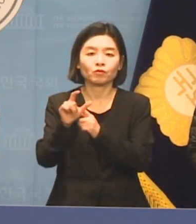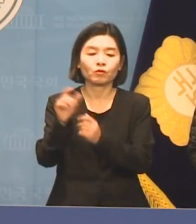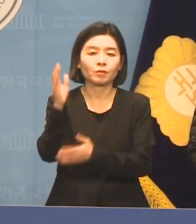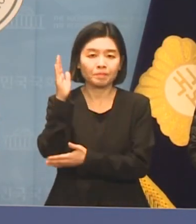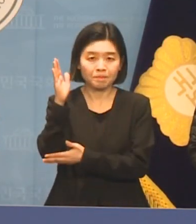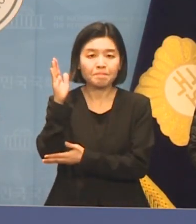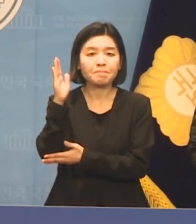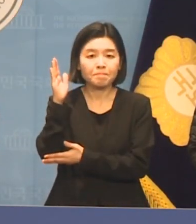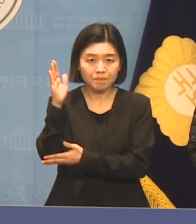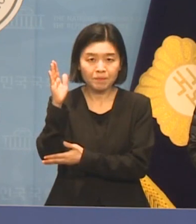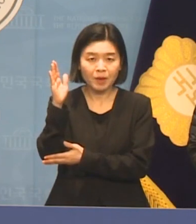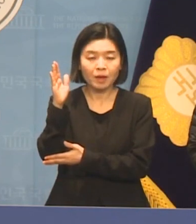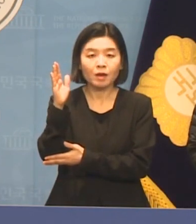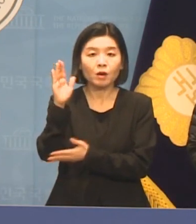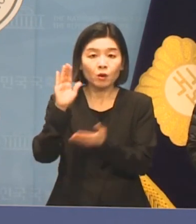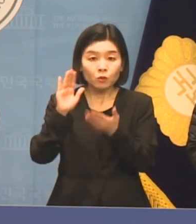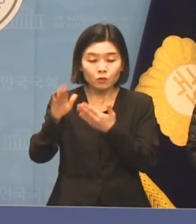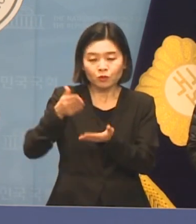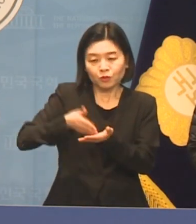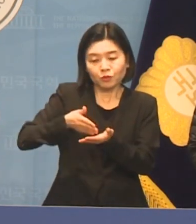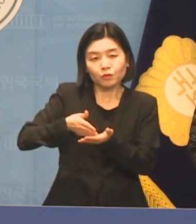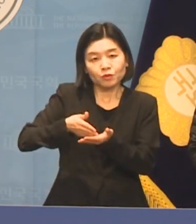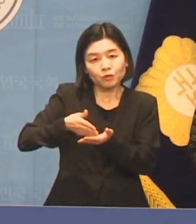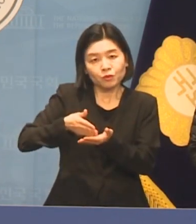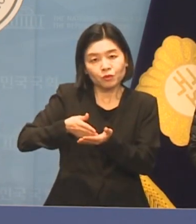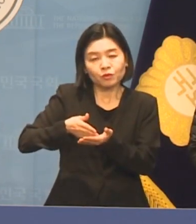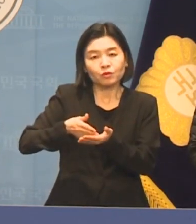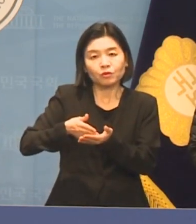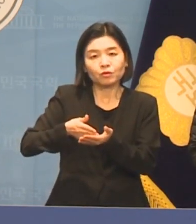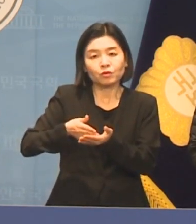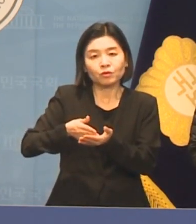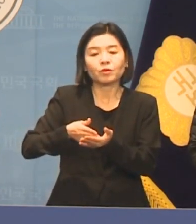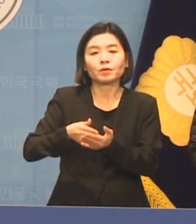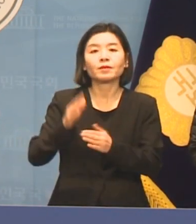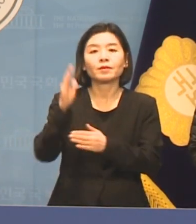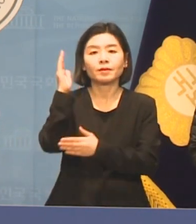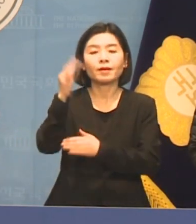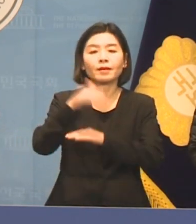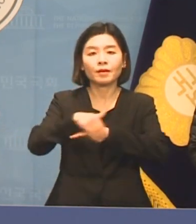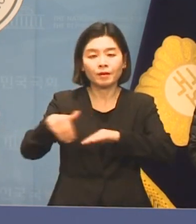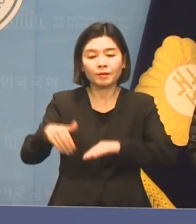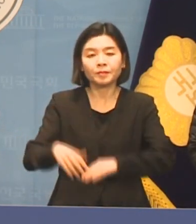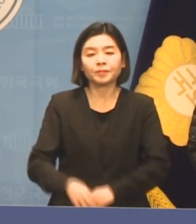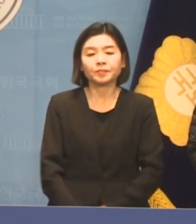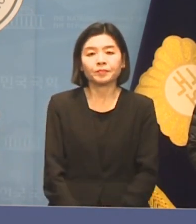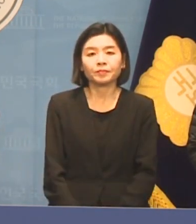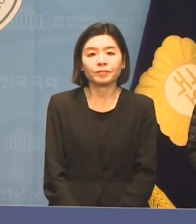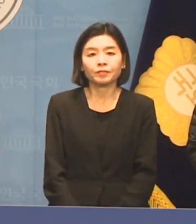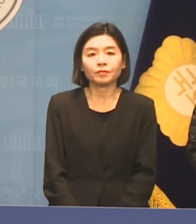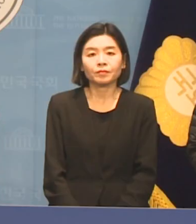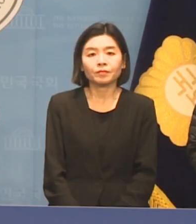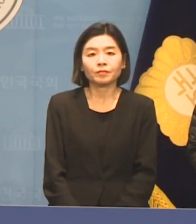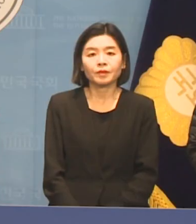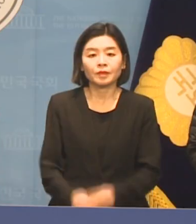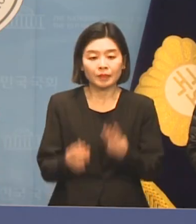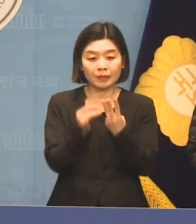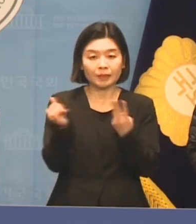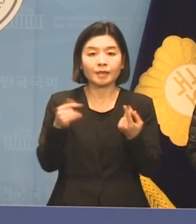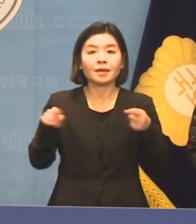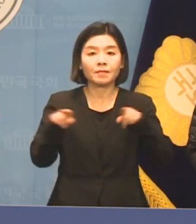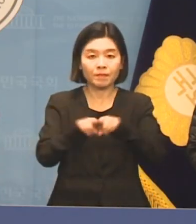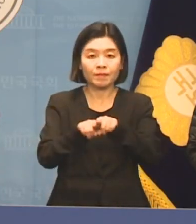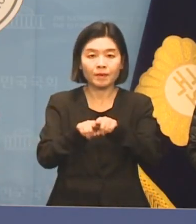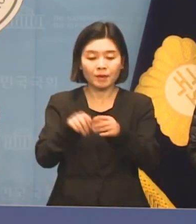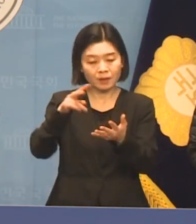듣고 기자회견문을 낭독하는 순서로 진행하도록 하겠습니다. 기자회견문 낭독은 세 분께서 함께